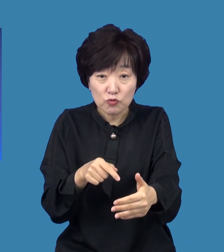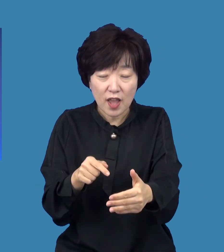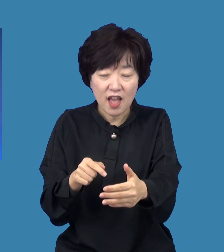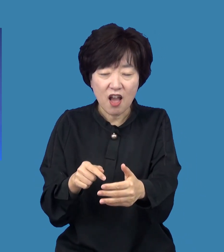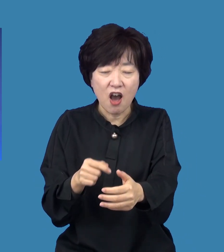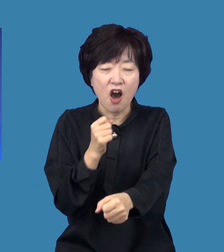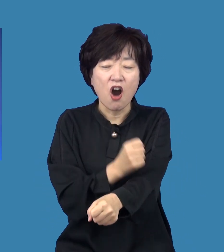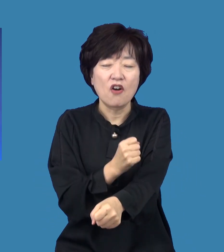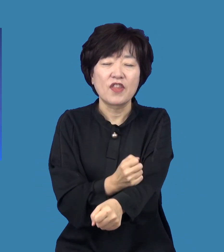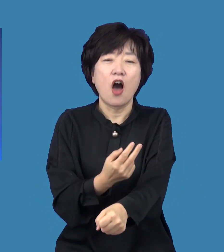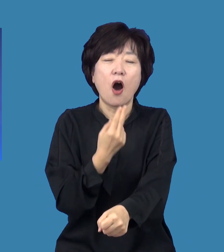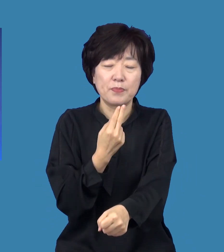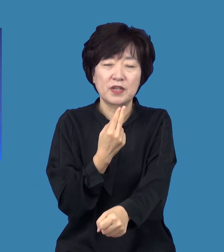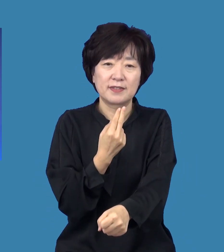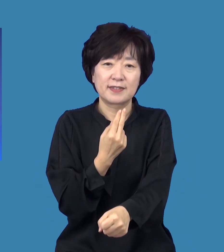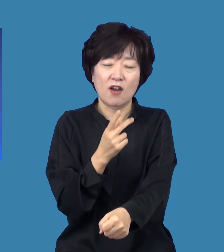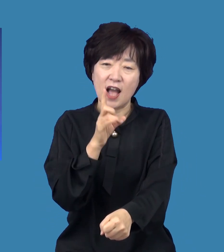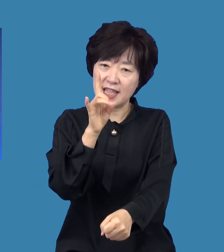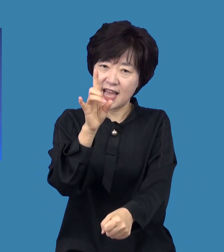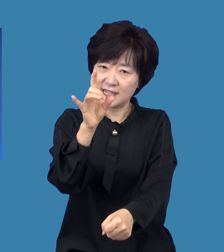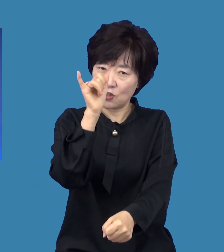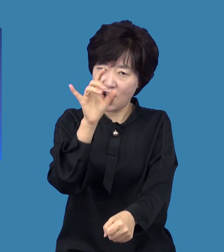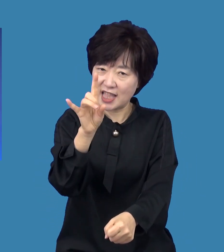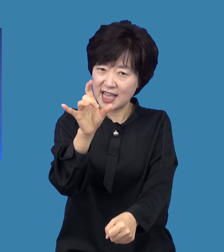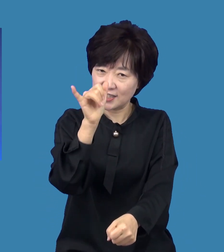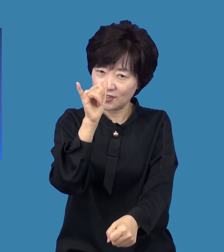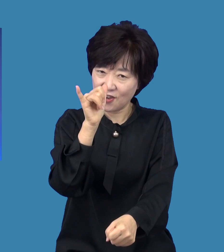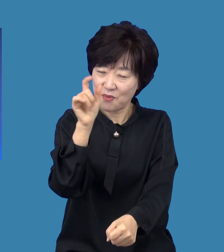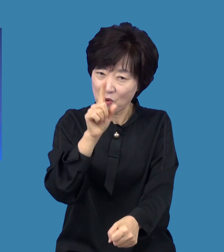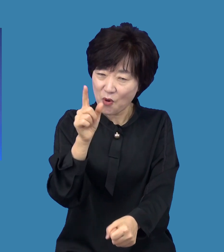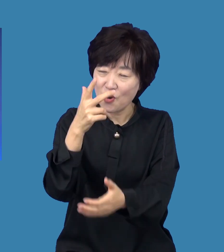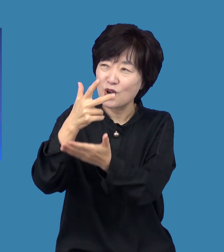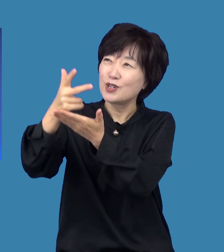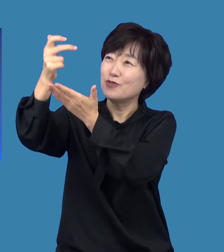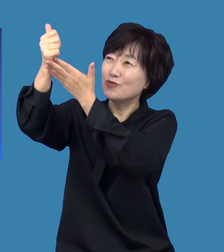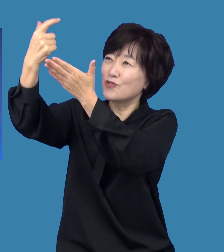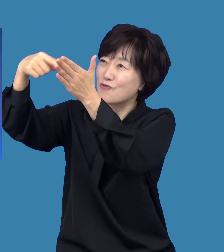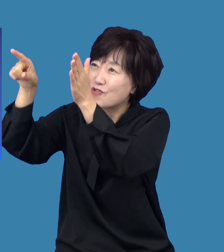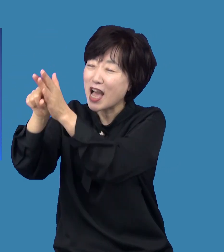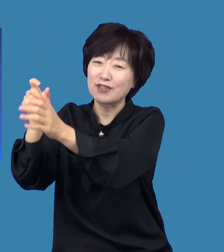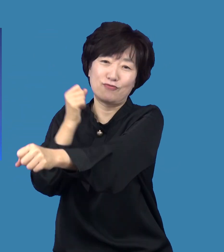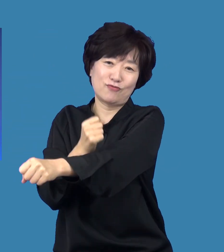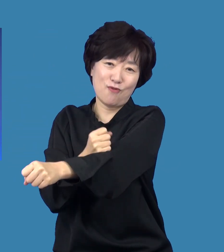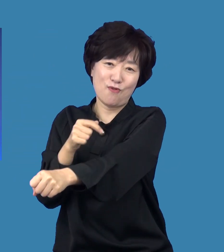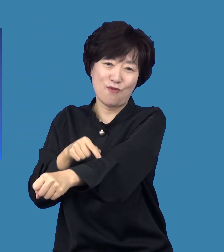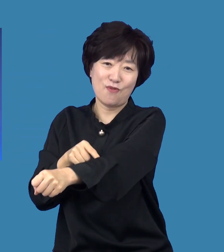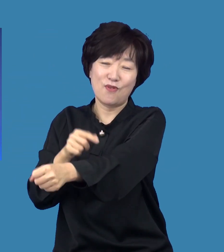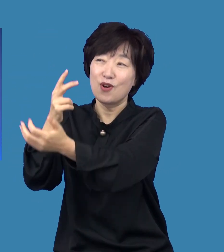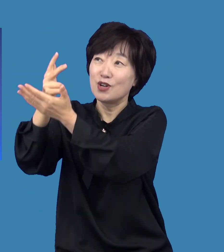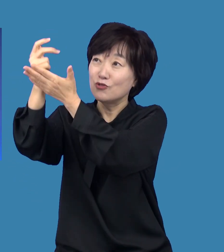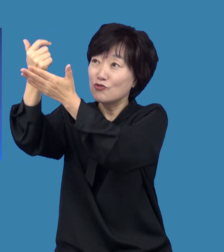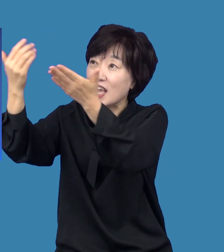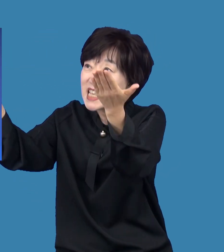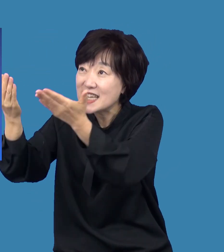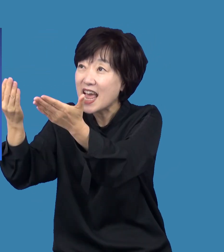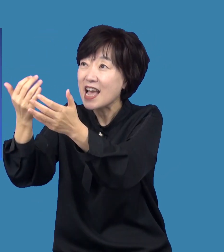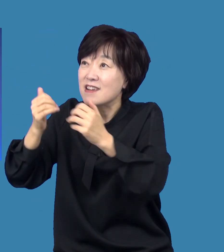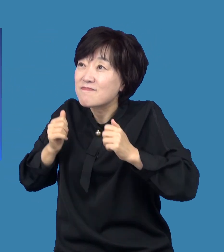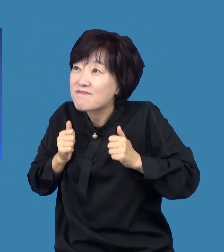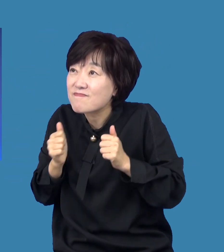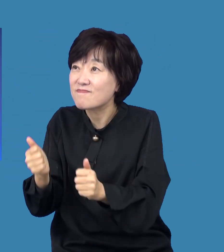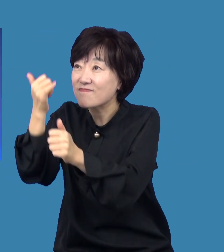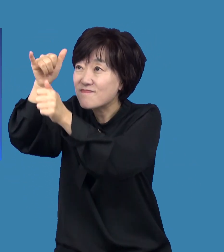하나 있다는 거예요. 그게 여러분 뭐라고요? 주를 위해 수고하는 것, 주의 일에 힘쓰는 것.